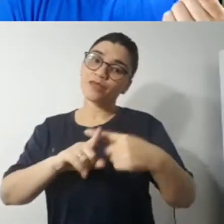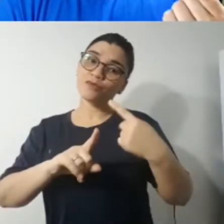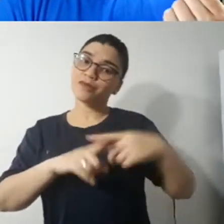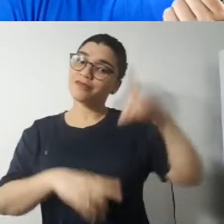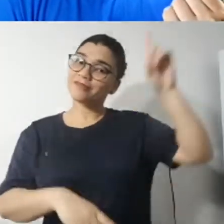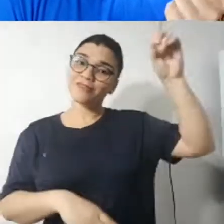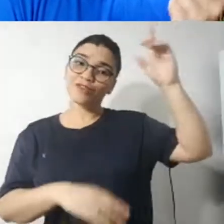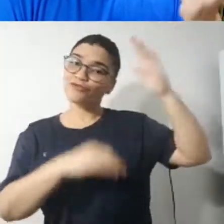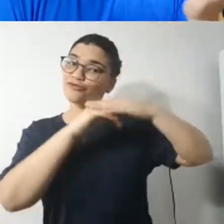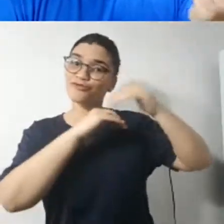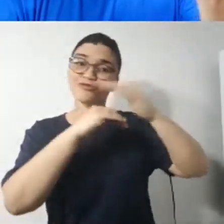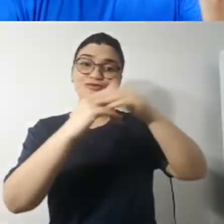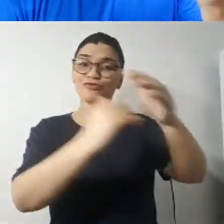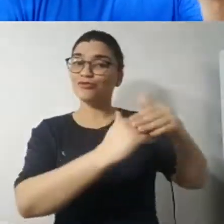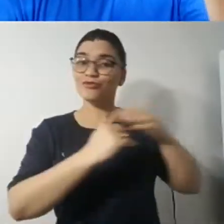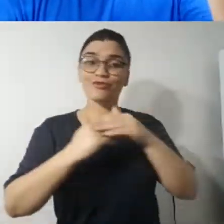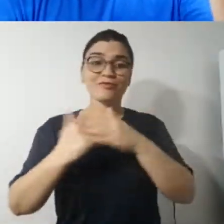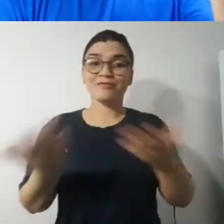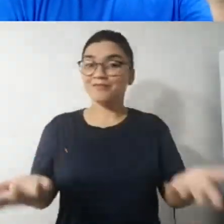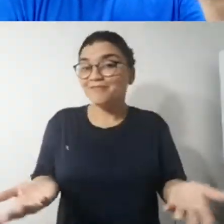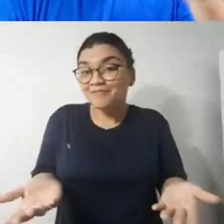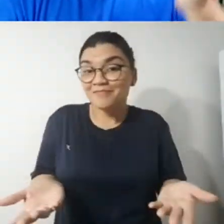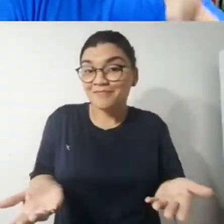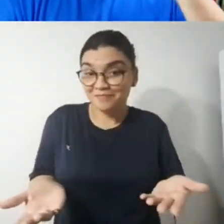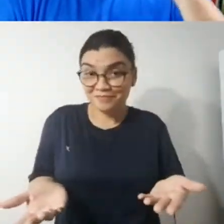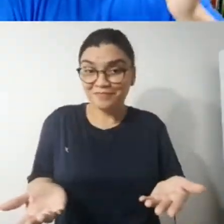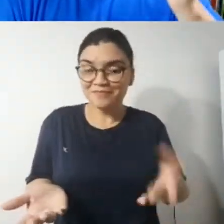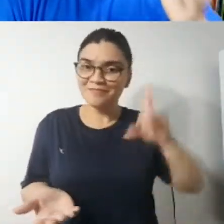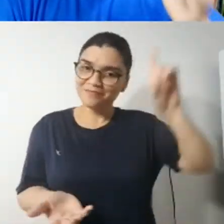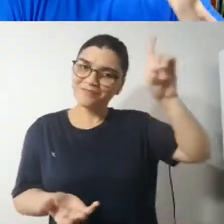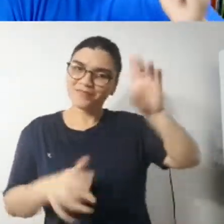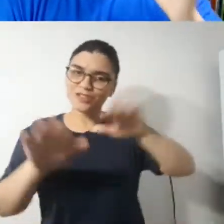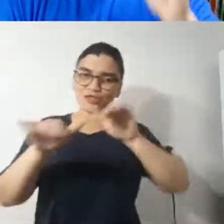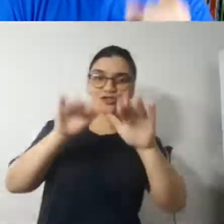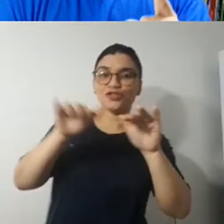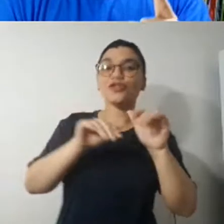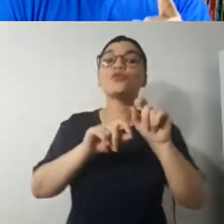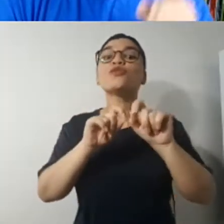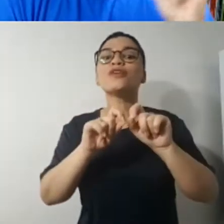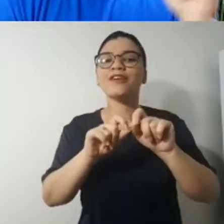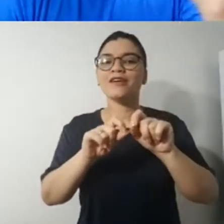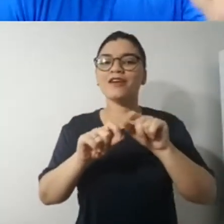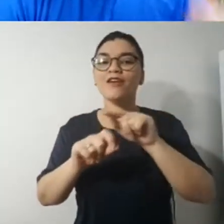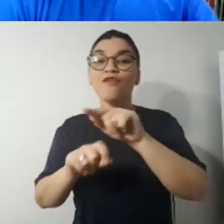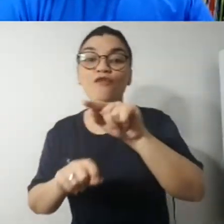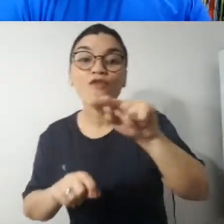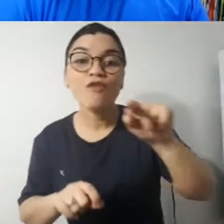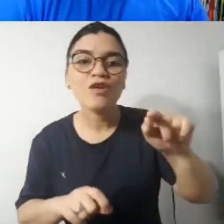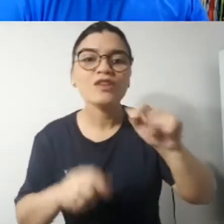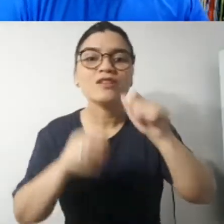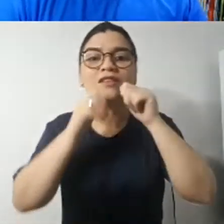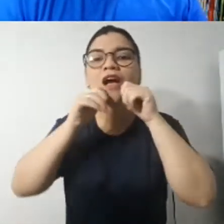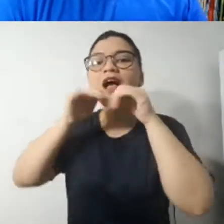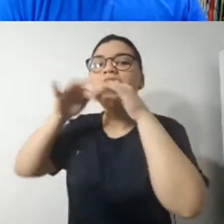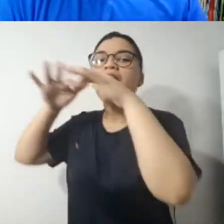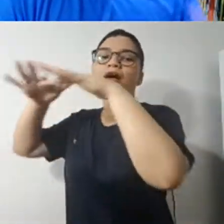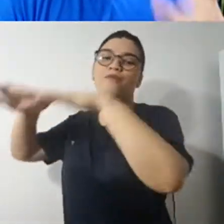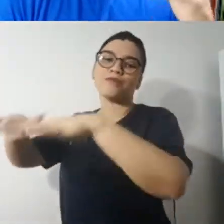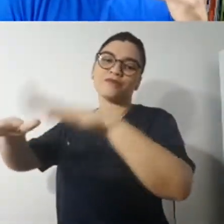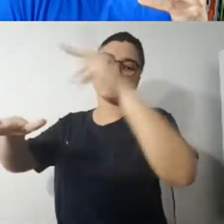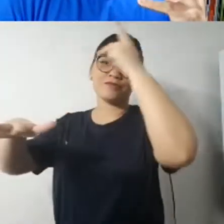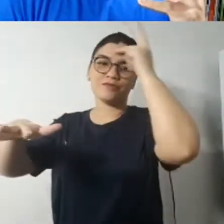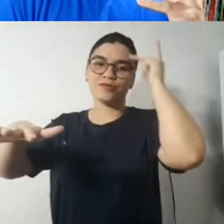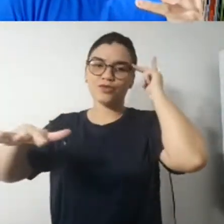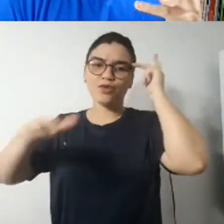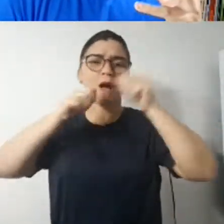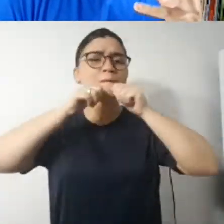chamados. Nós fomos chamados para abençoar as outras pessoas. Você está entendendo